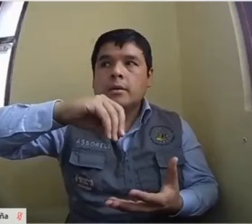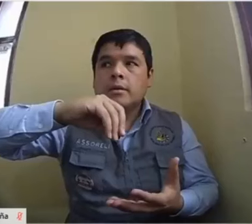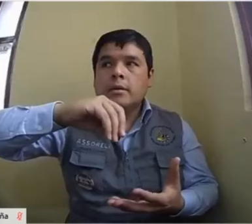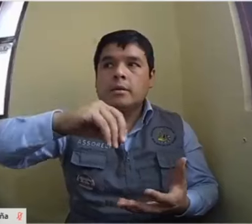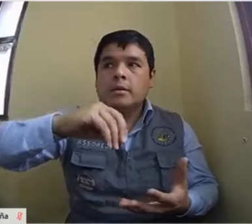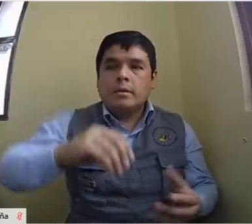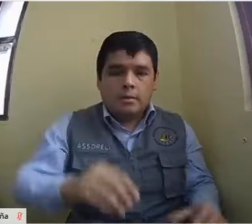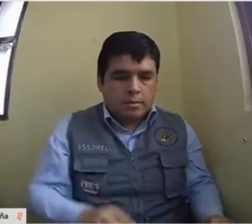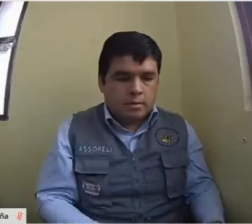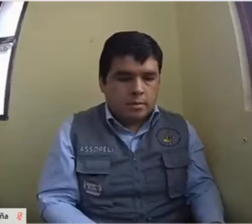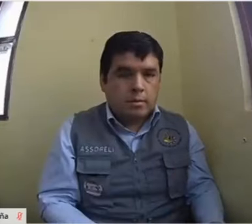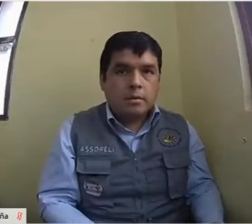vamos a aprender,